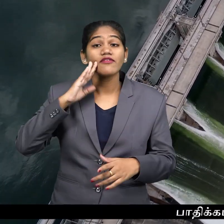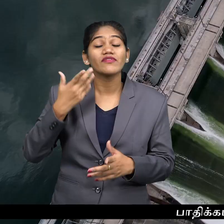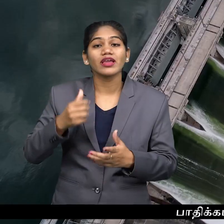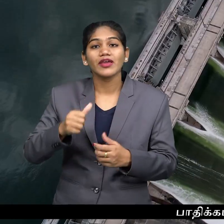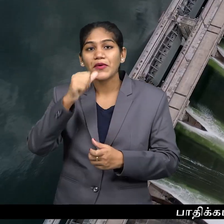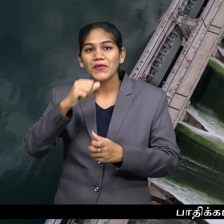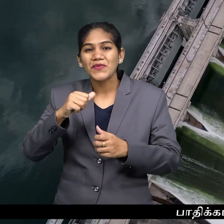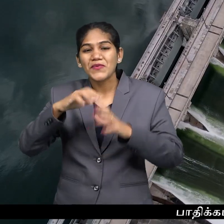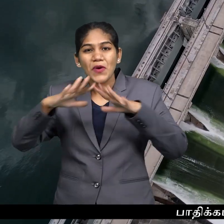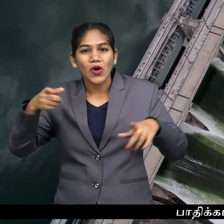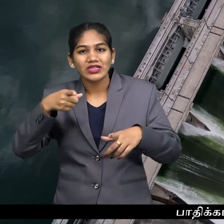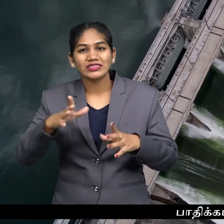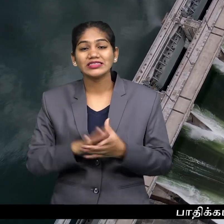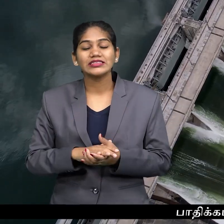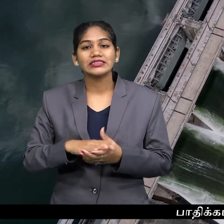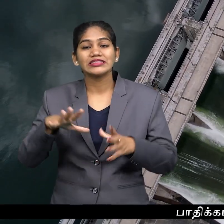பாதிக்கப்படும் மற்றொரு முறை.